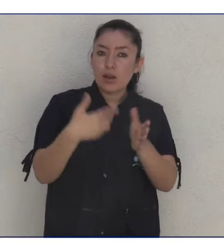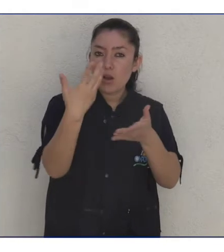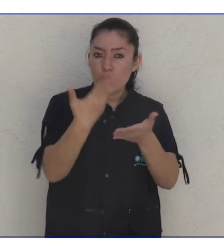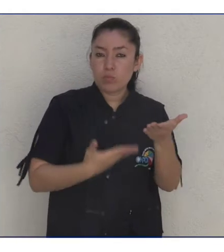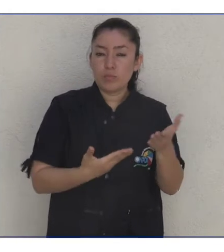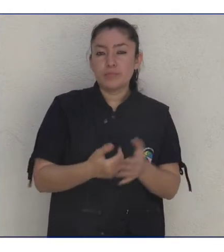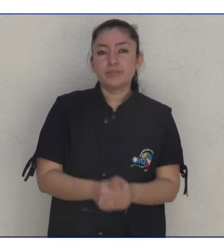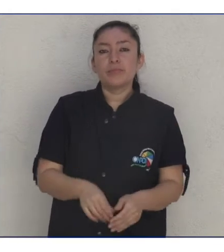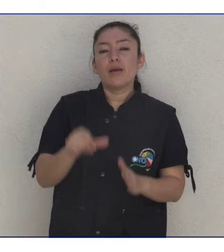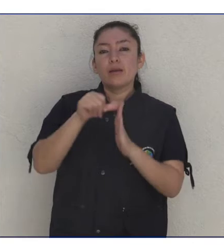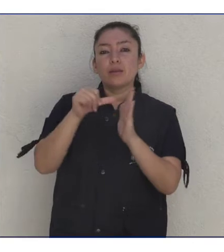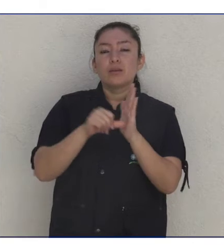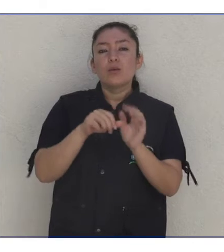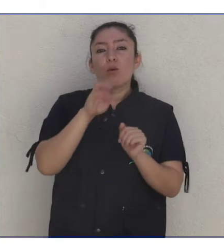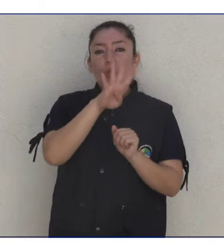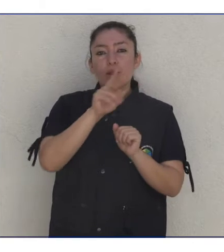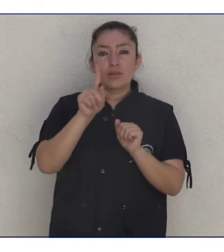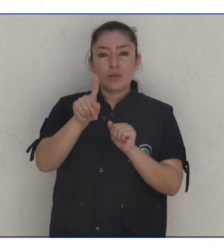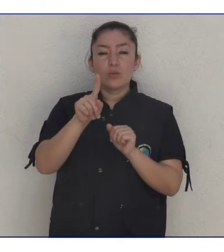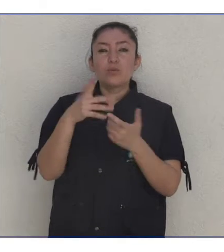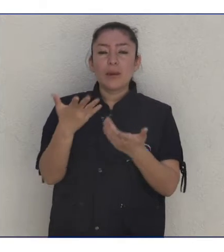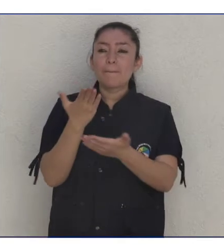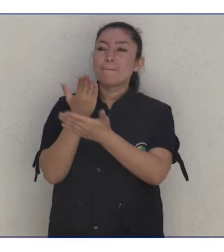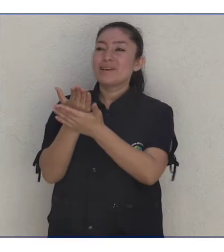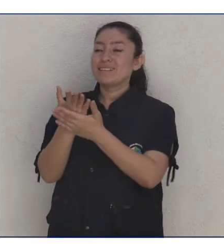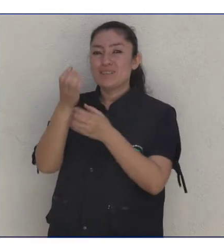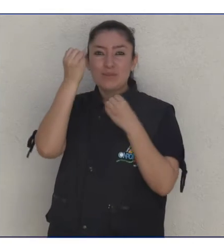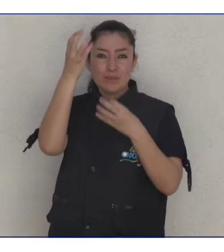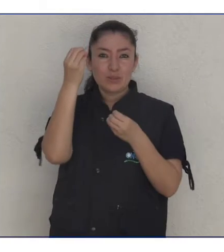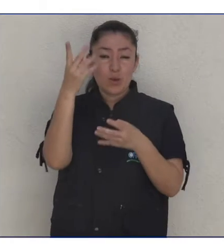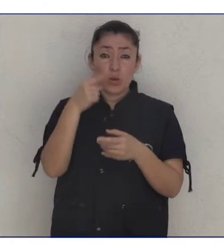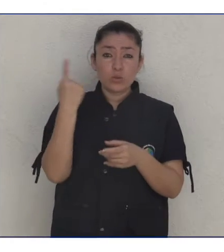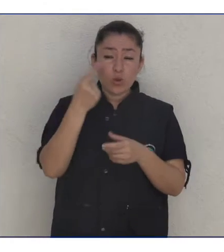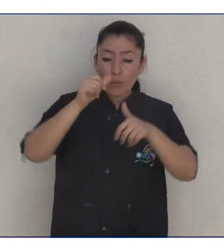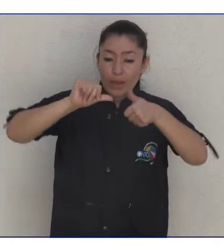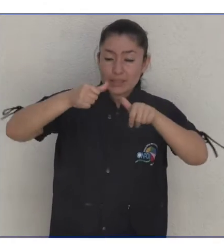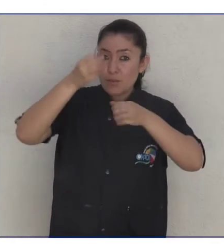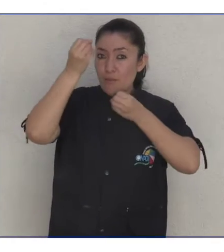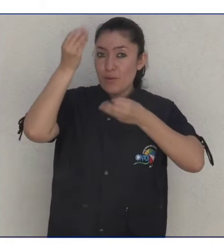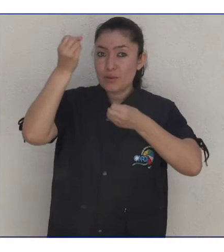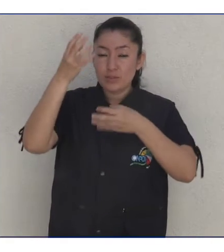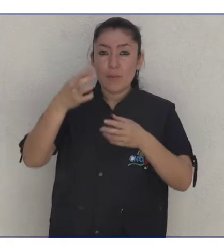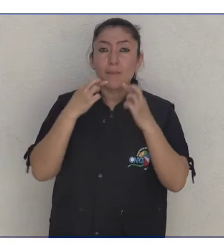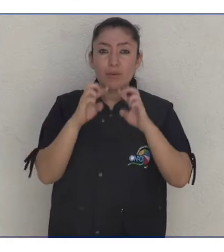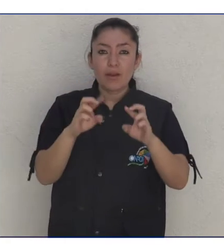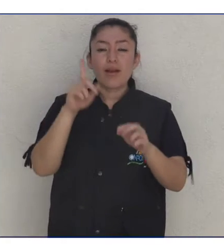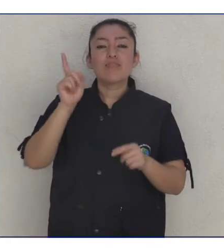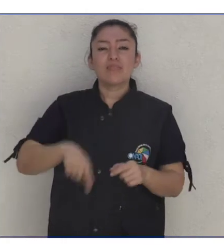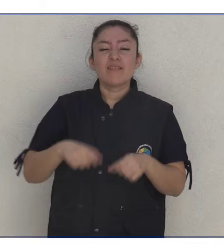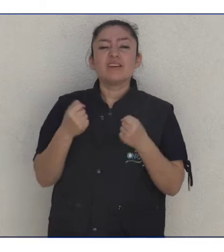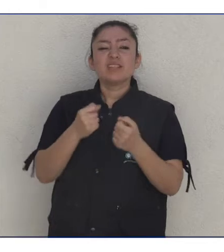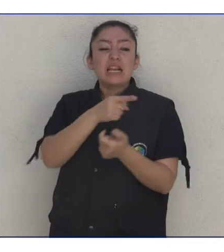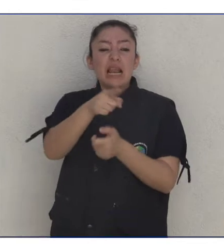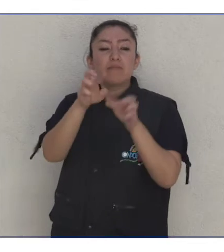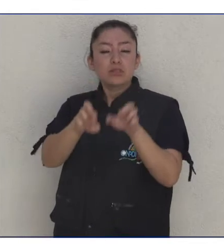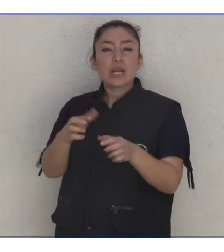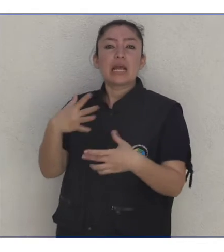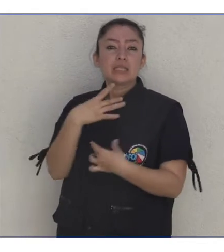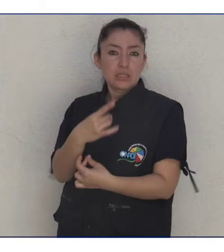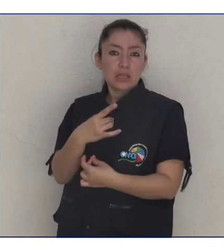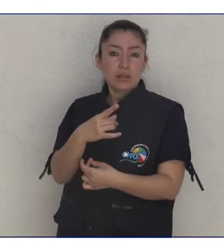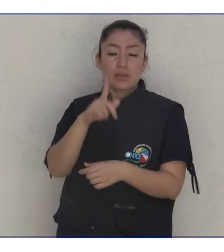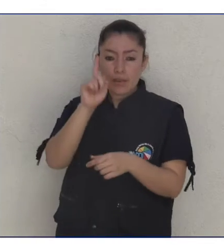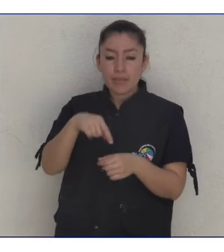originales. Artículo 41. Solicitud de información. Todo acceso a la información pública se realizará a petición del